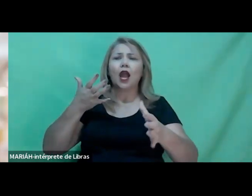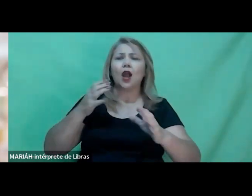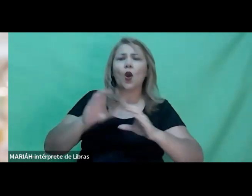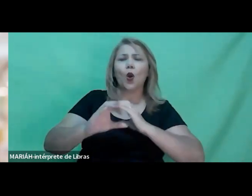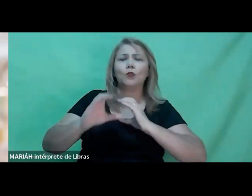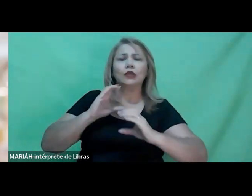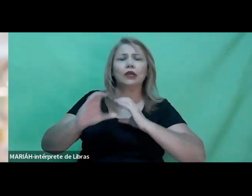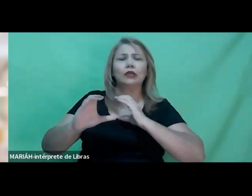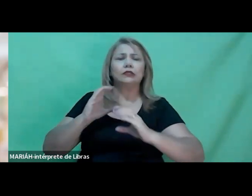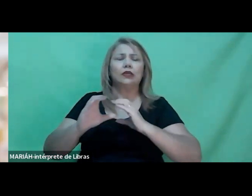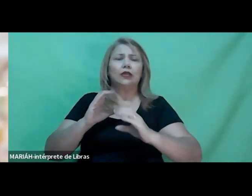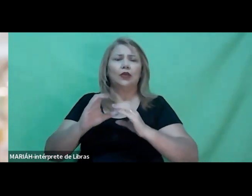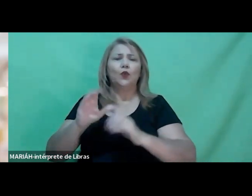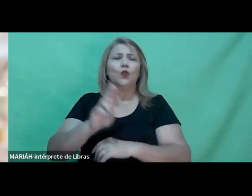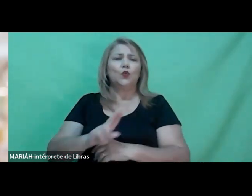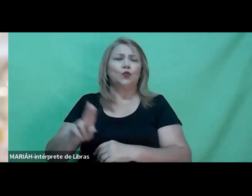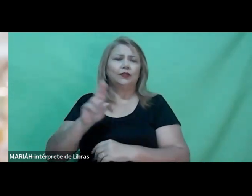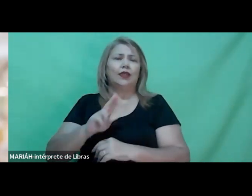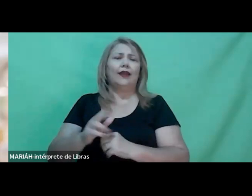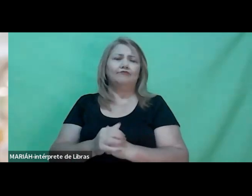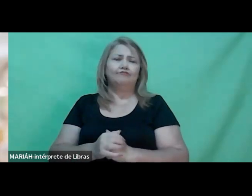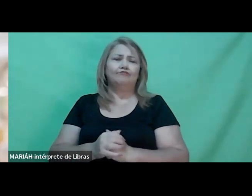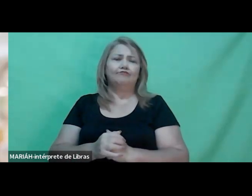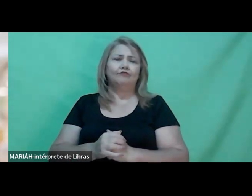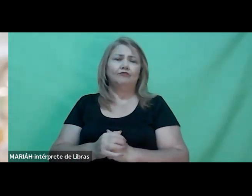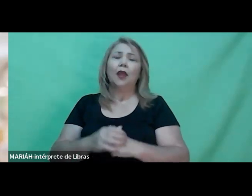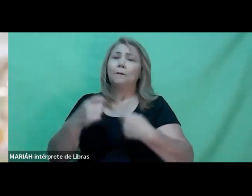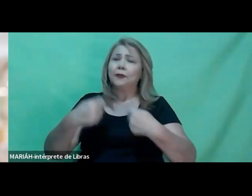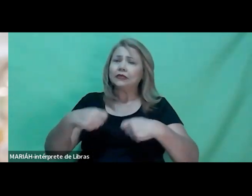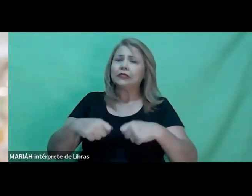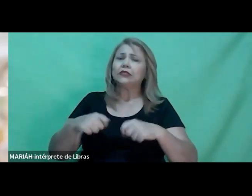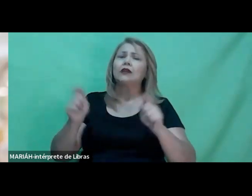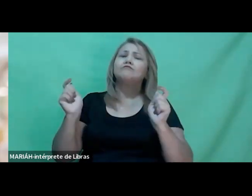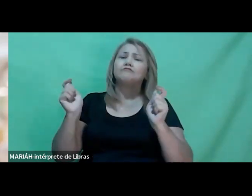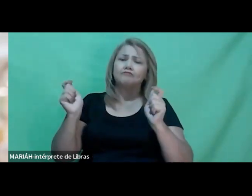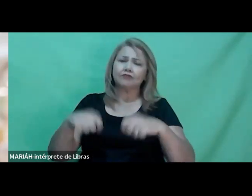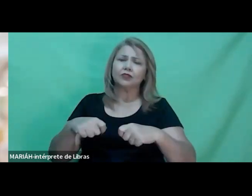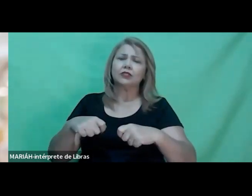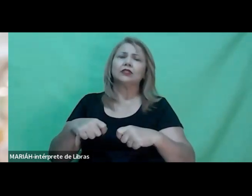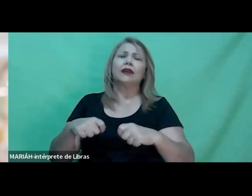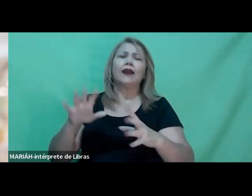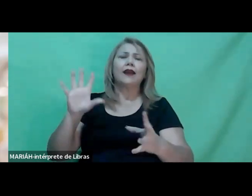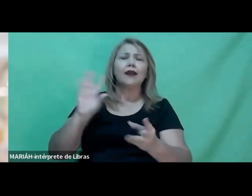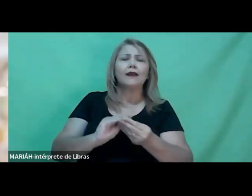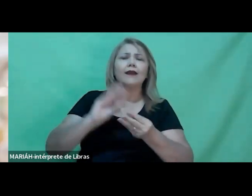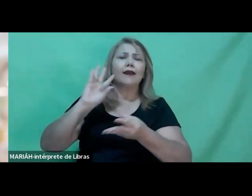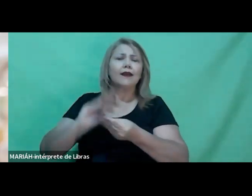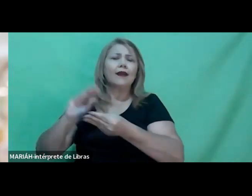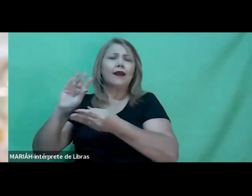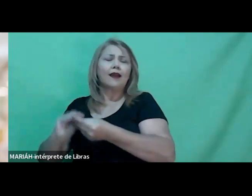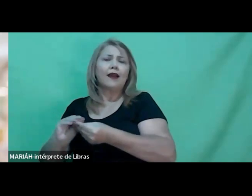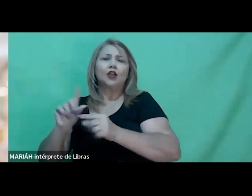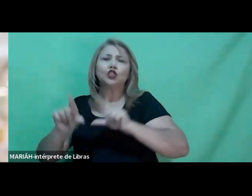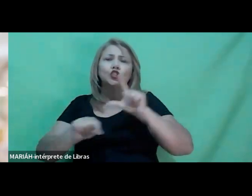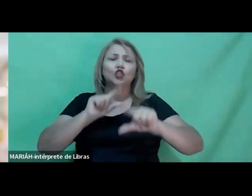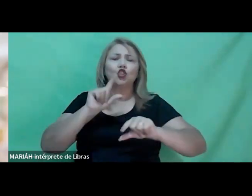que se está utilizando y que tenga una buena capacidad de de síntesis para poder seleccionar la información